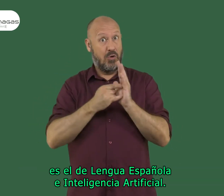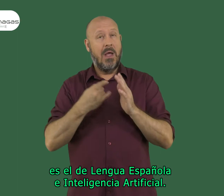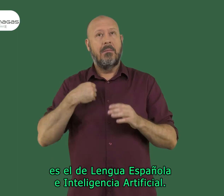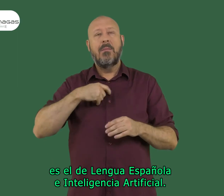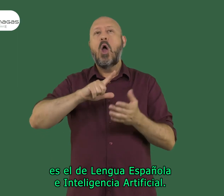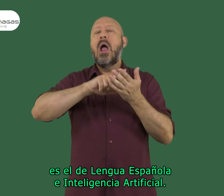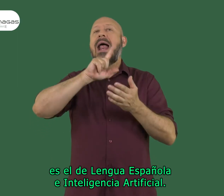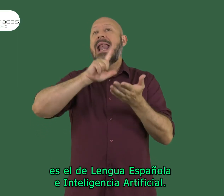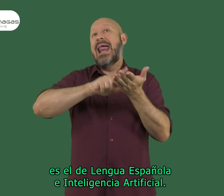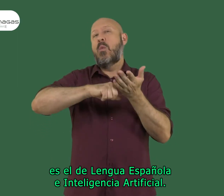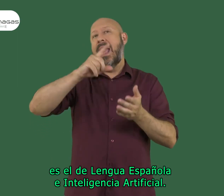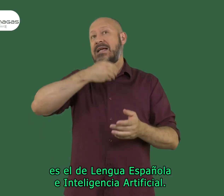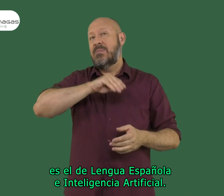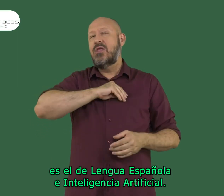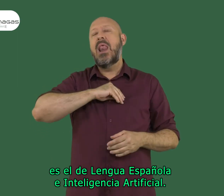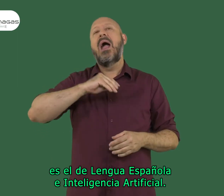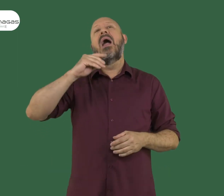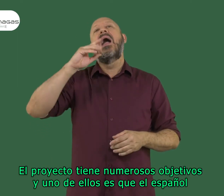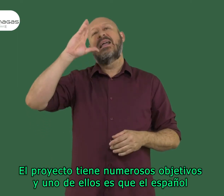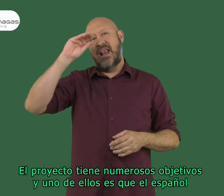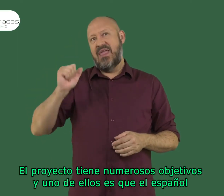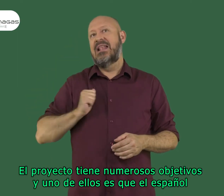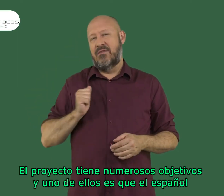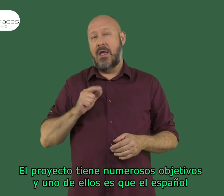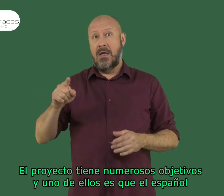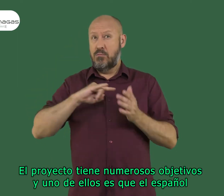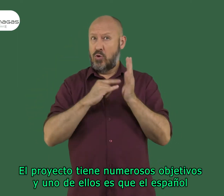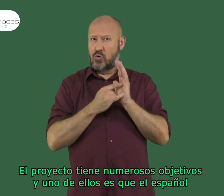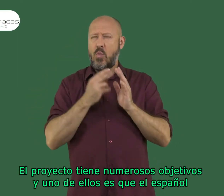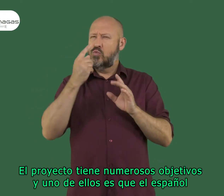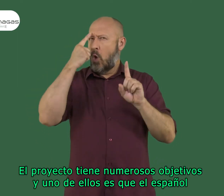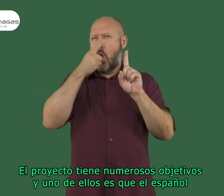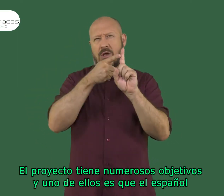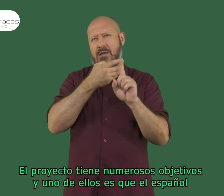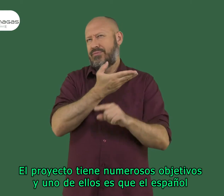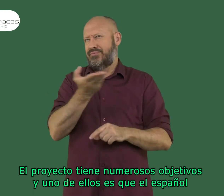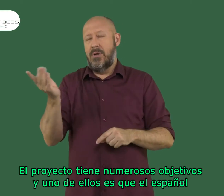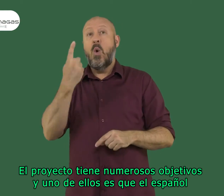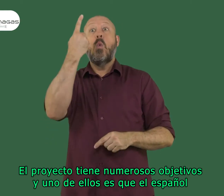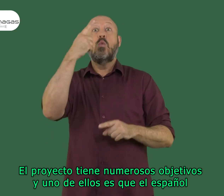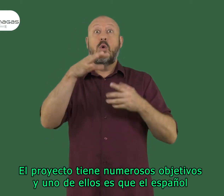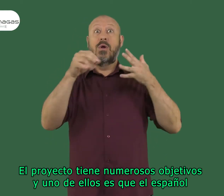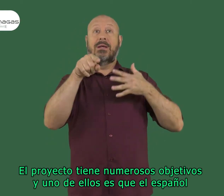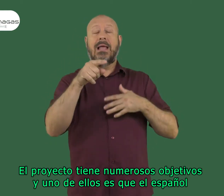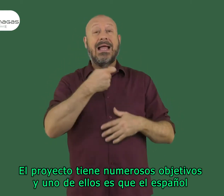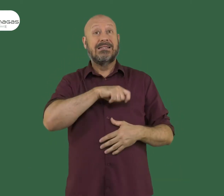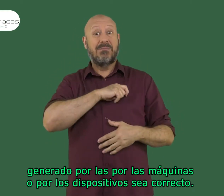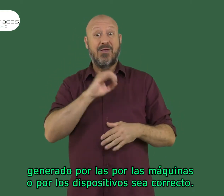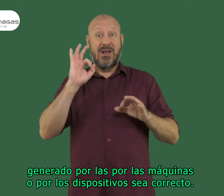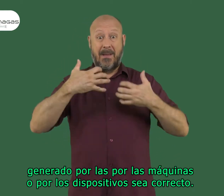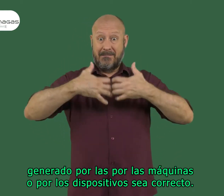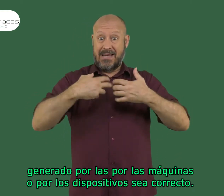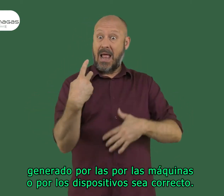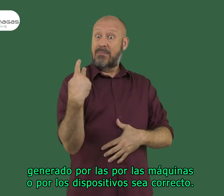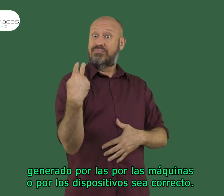es el de lengua española e inteligencia artificial. El proyecto tiene numerosos objetivos y uno de ellos es que el español